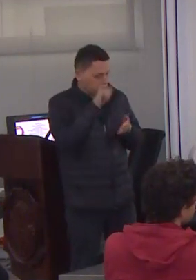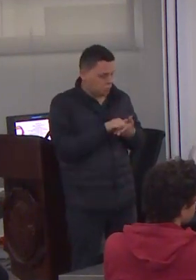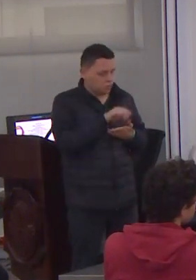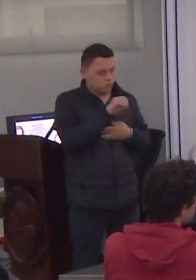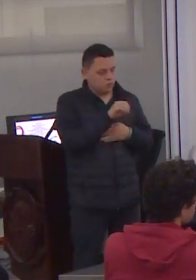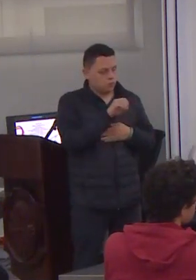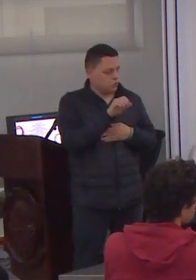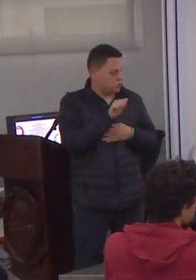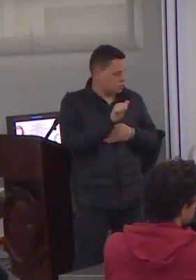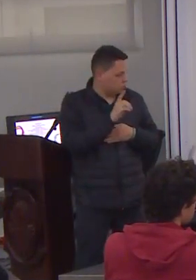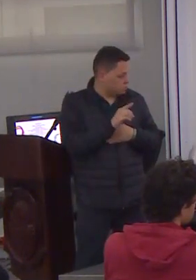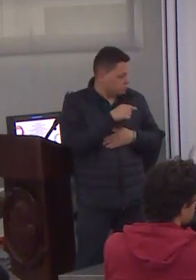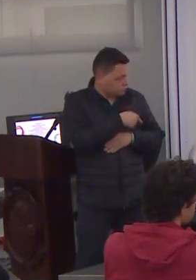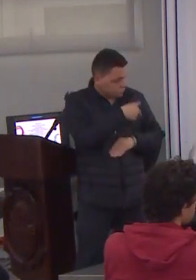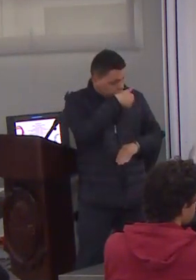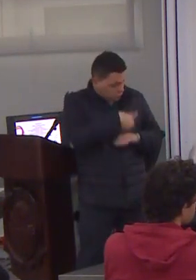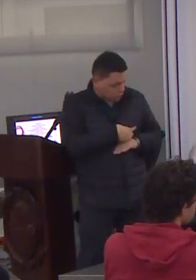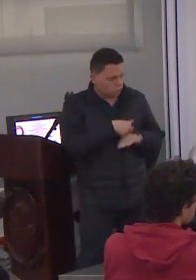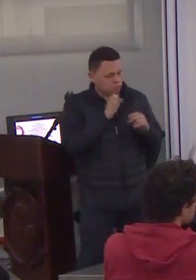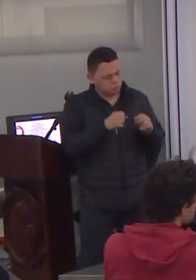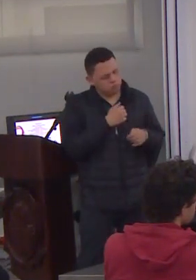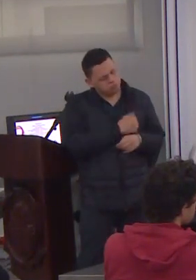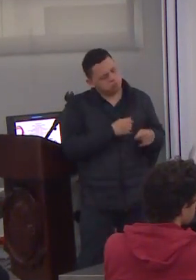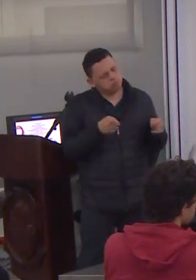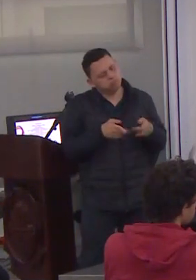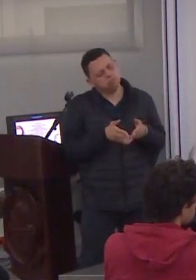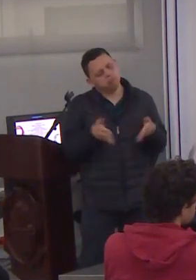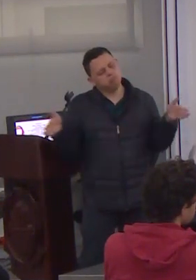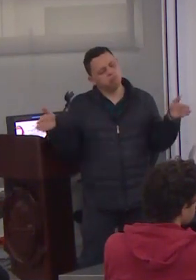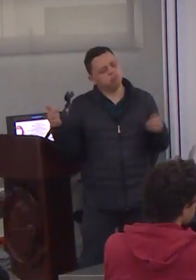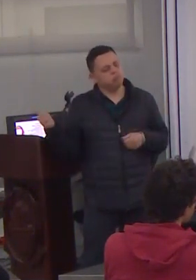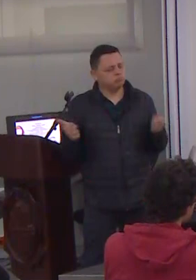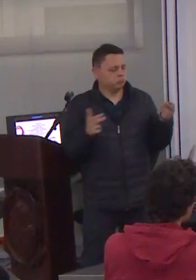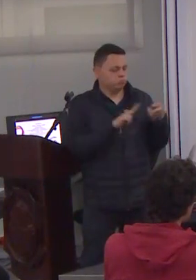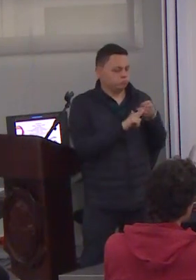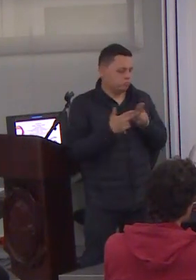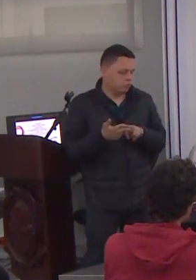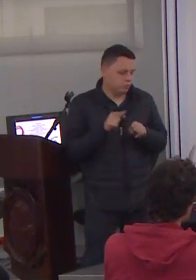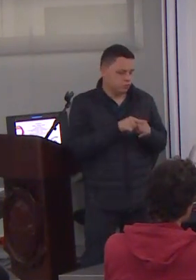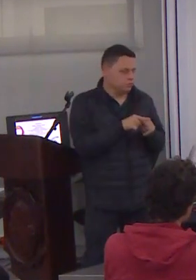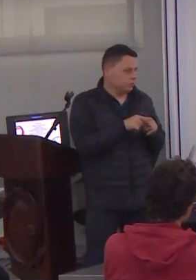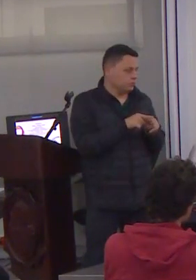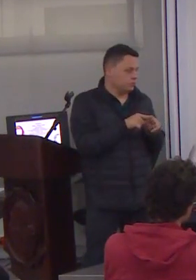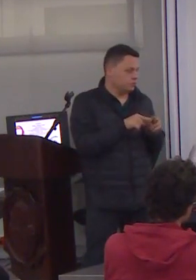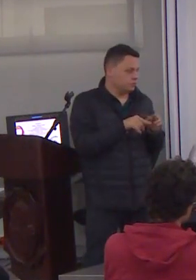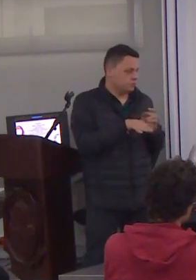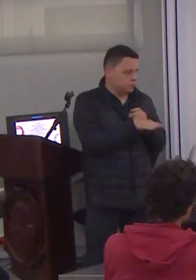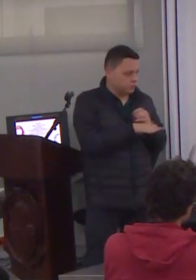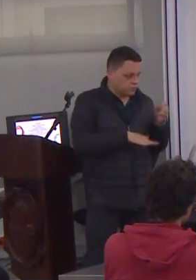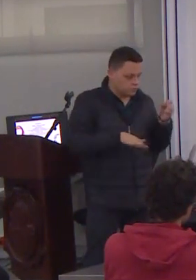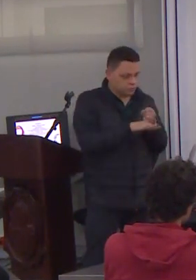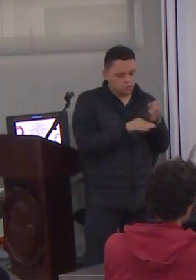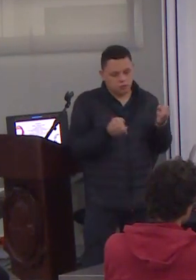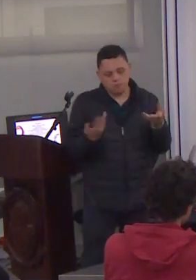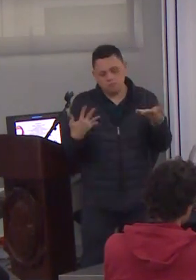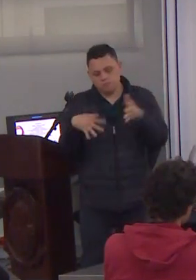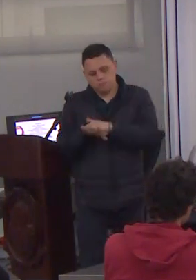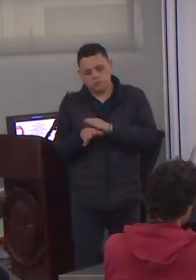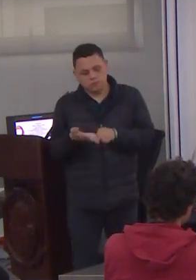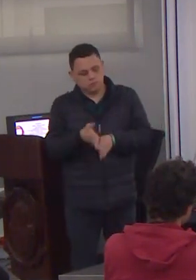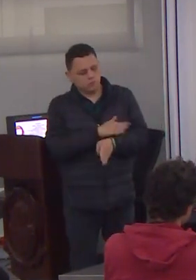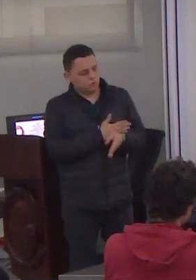OAT en su conjunto ¿nos podría ampliar por favor la relación entre las trayectorias básicas y mixtas que usted